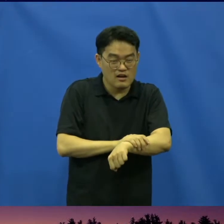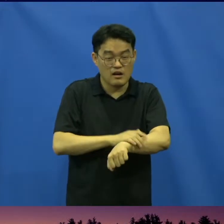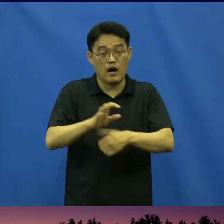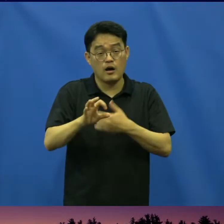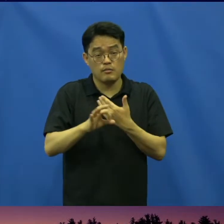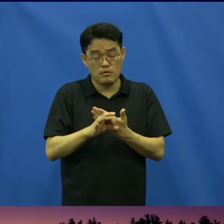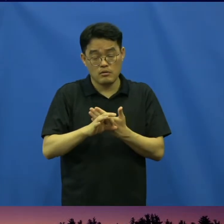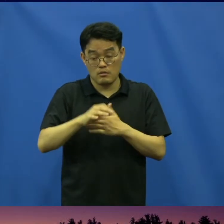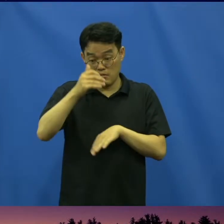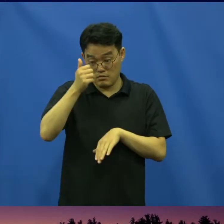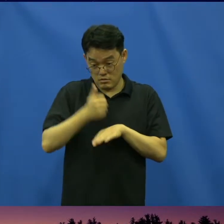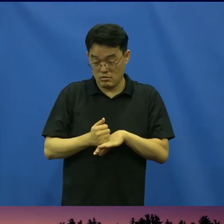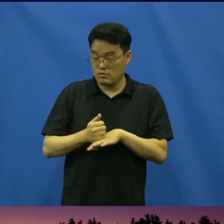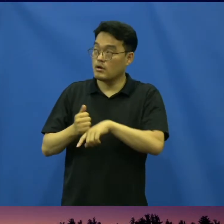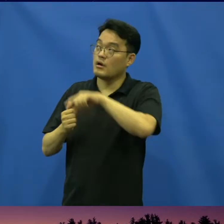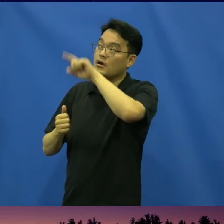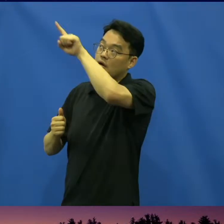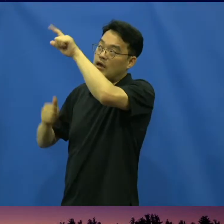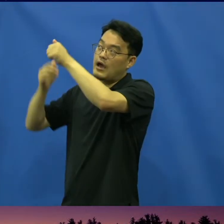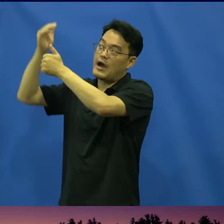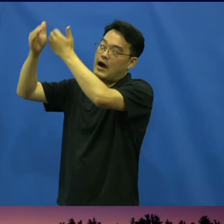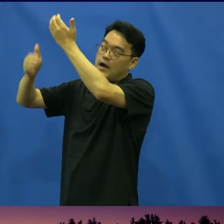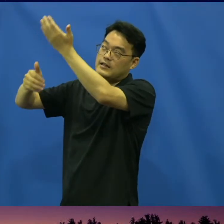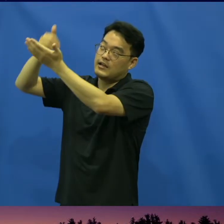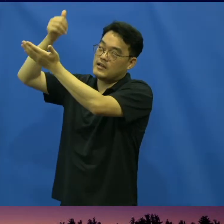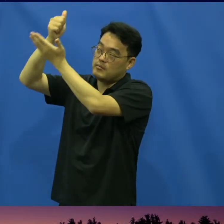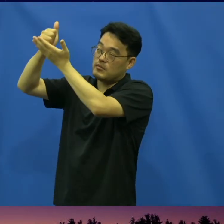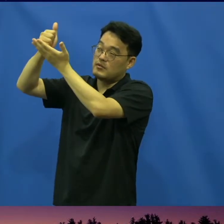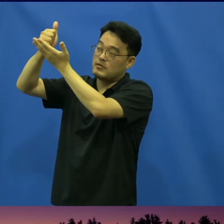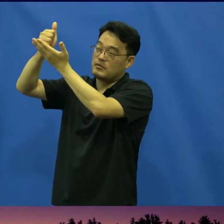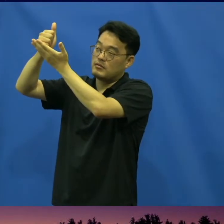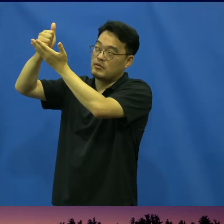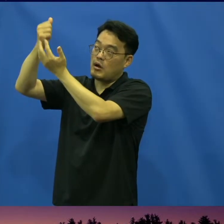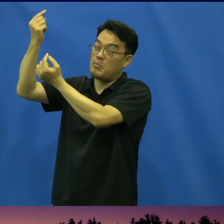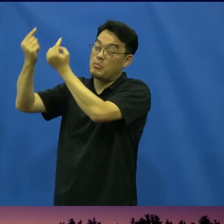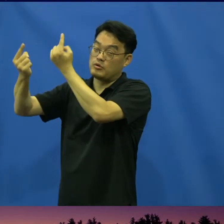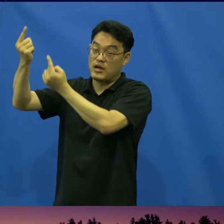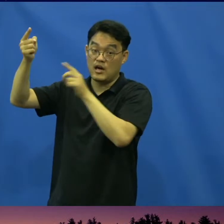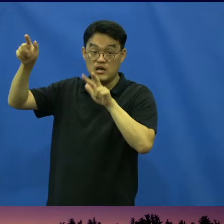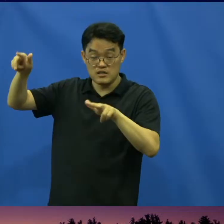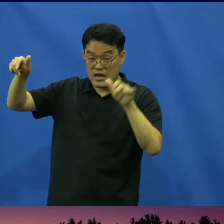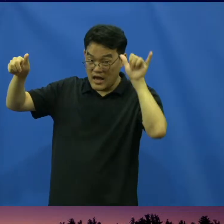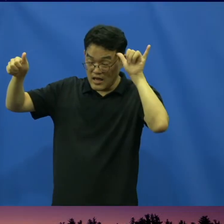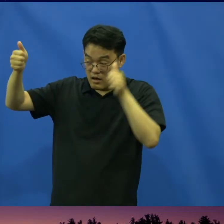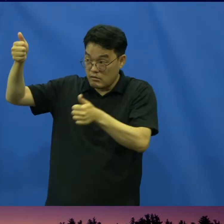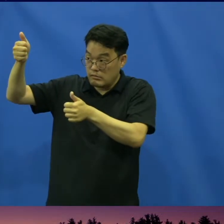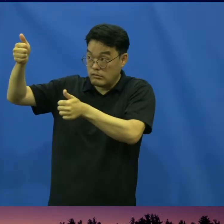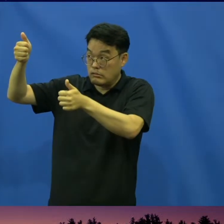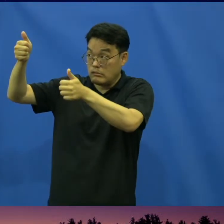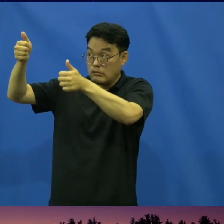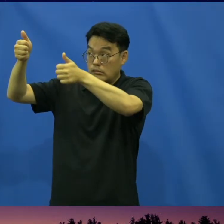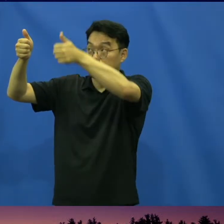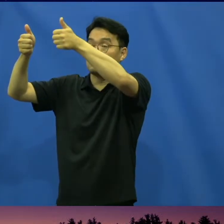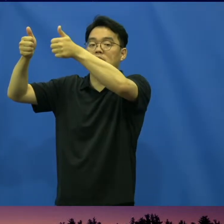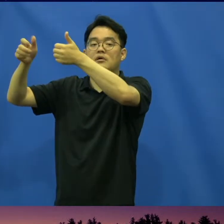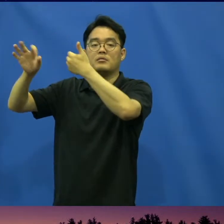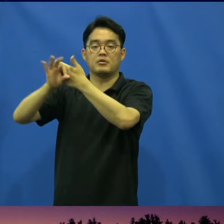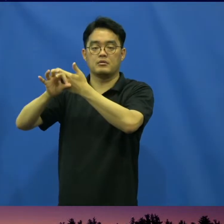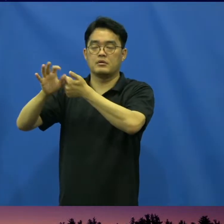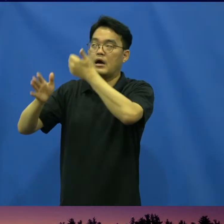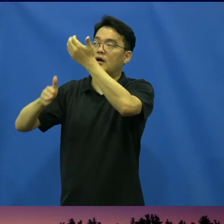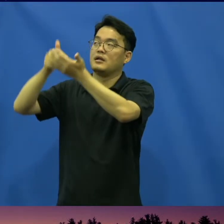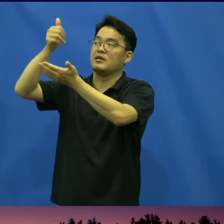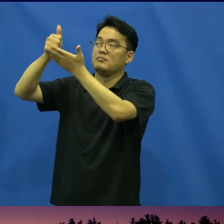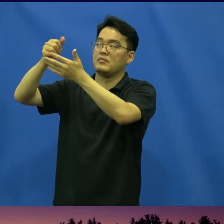계몽주의 시대가 그랬고 인간의 지혜를 신뢰하다가 나중에는 무신론, 허무가 밀려오는